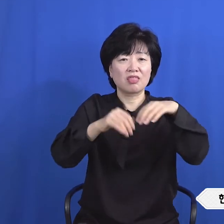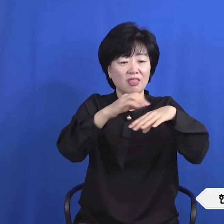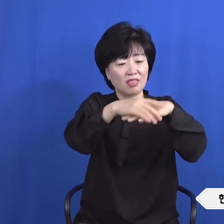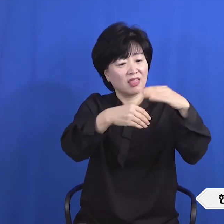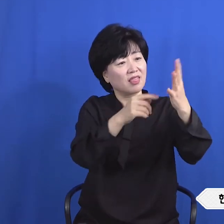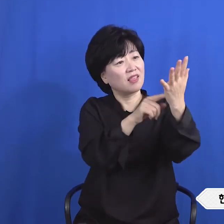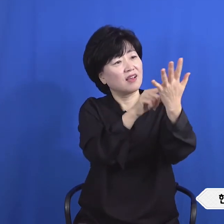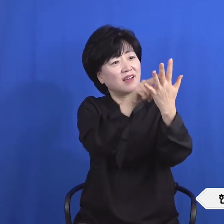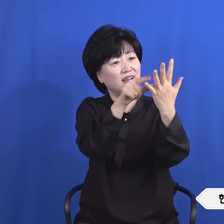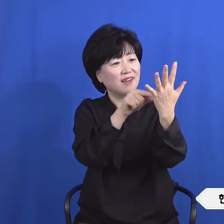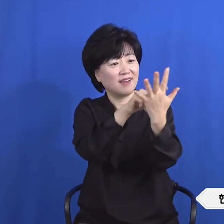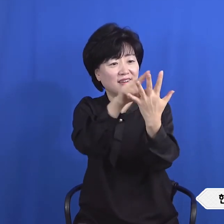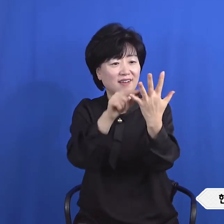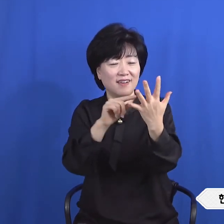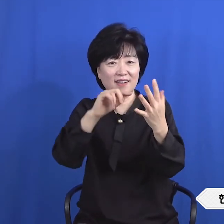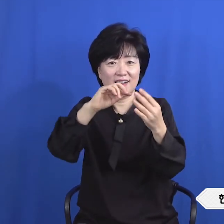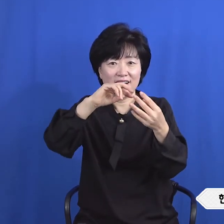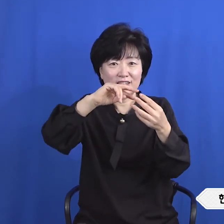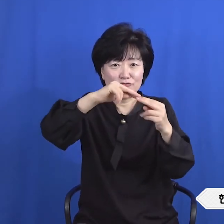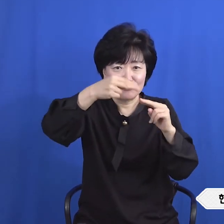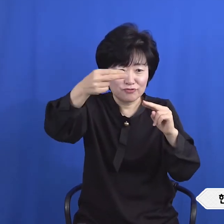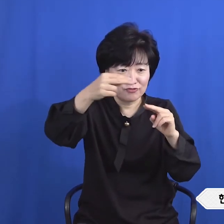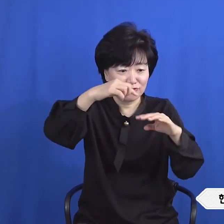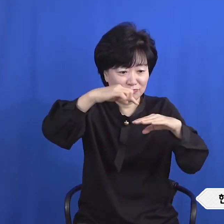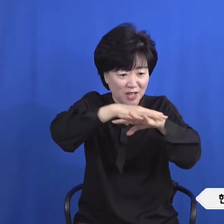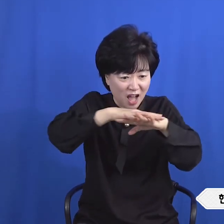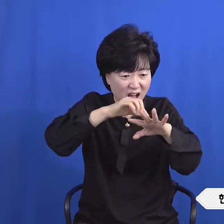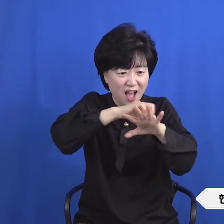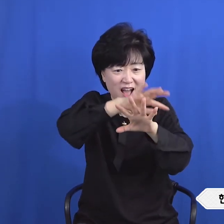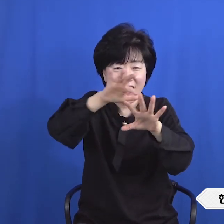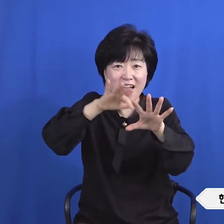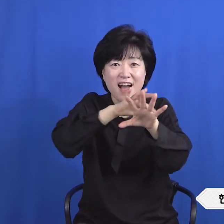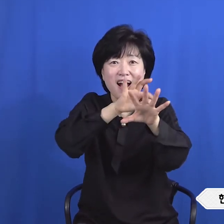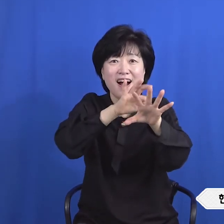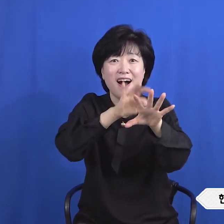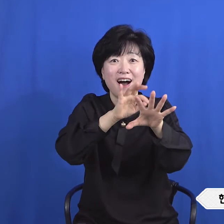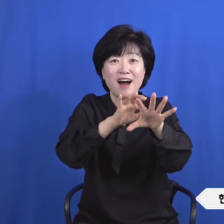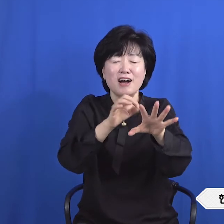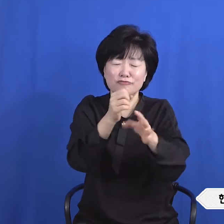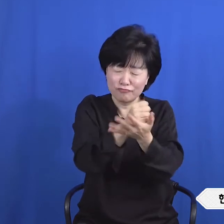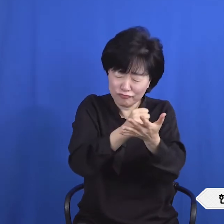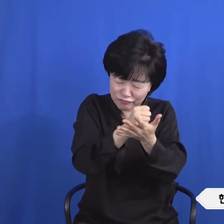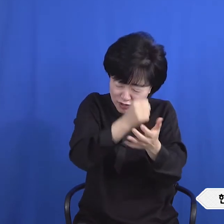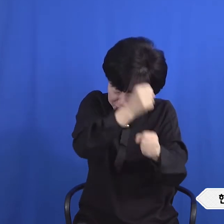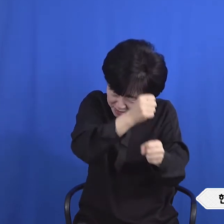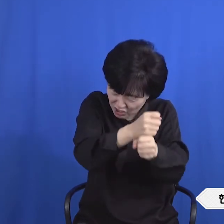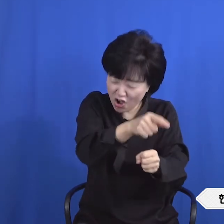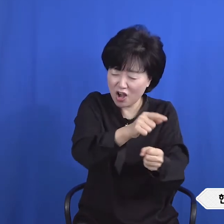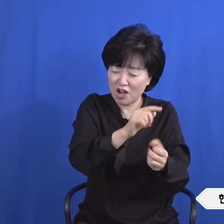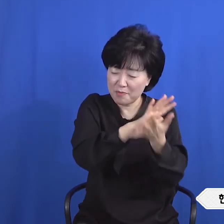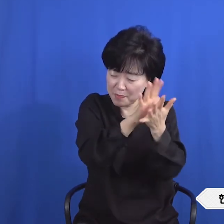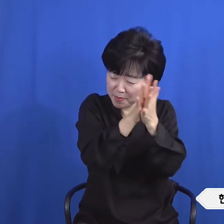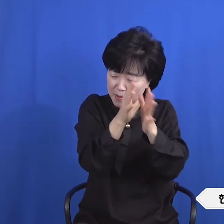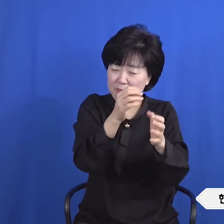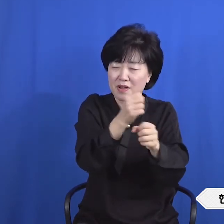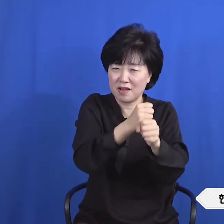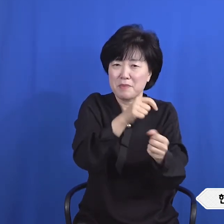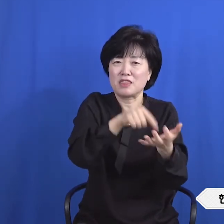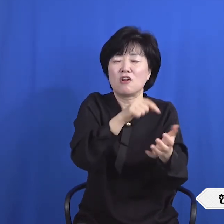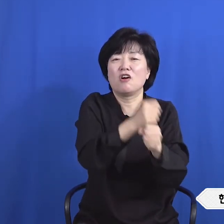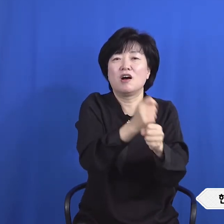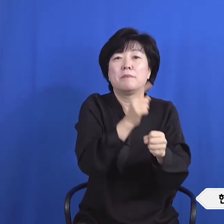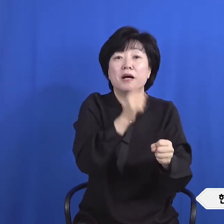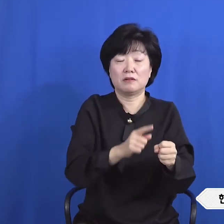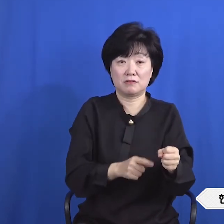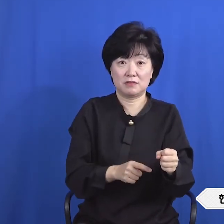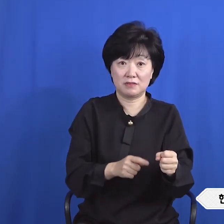이건 우연이 된 것이다. 그렇게 한다면 말이 되겠습니까? 손은 그 근육이며 뼈며